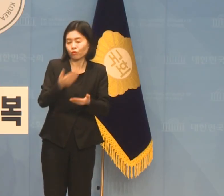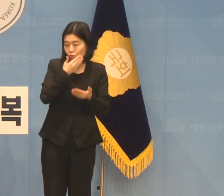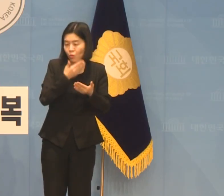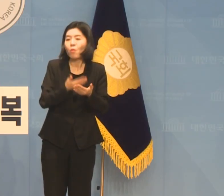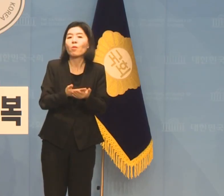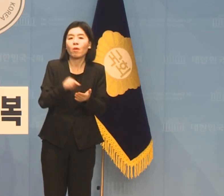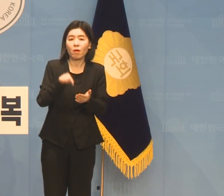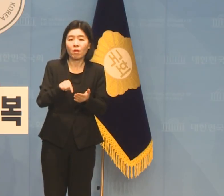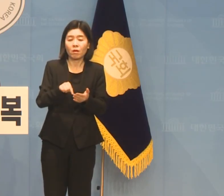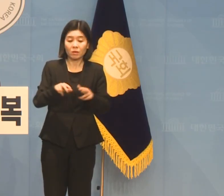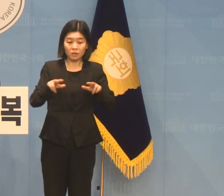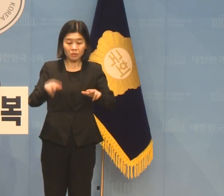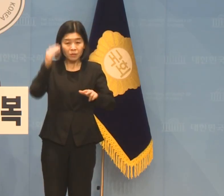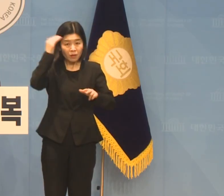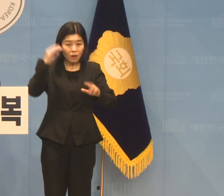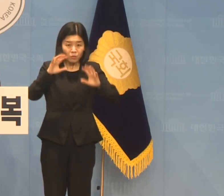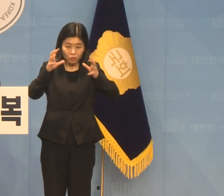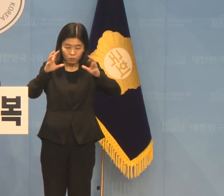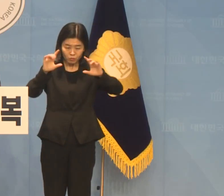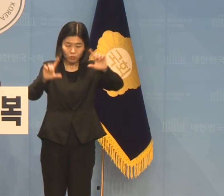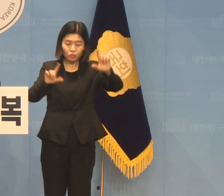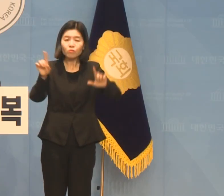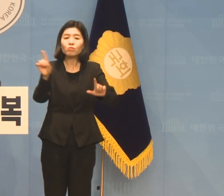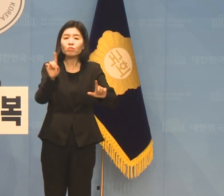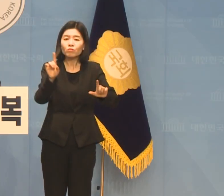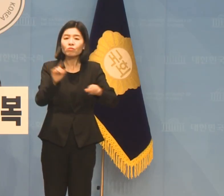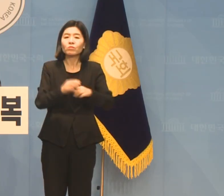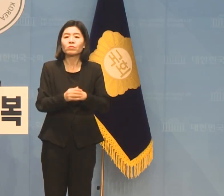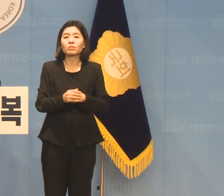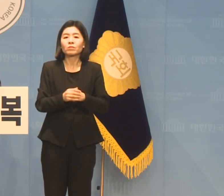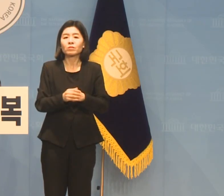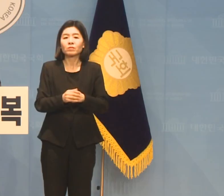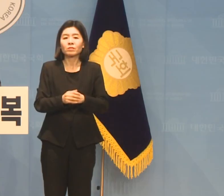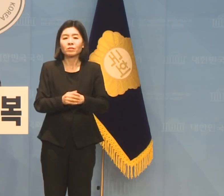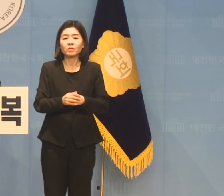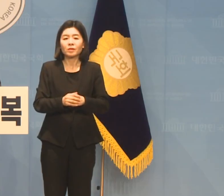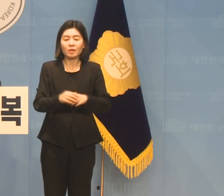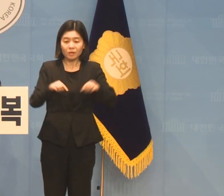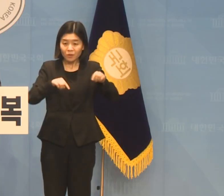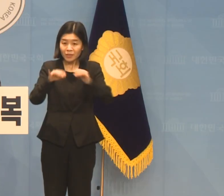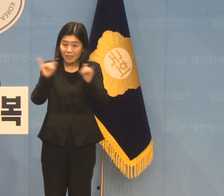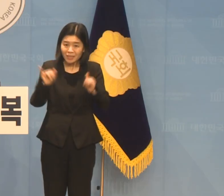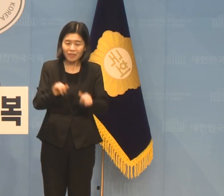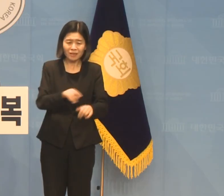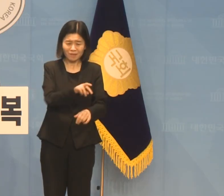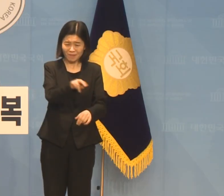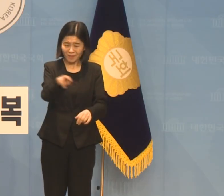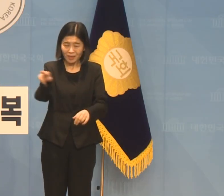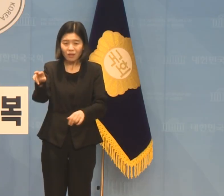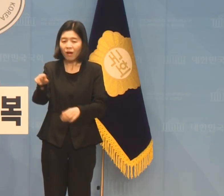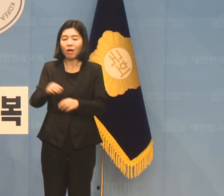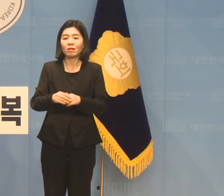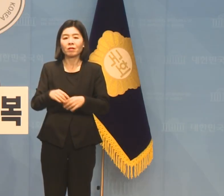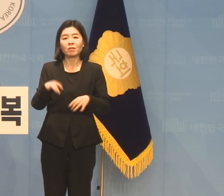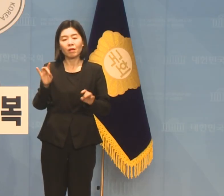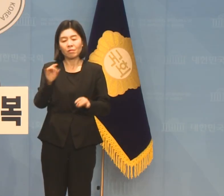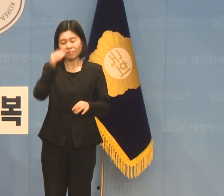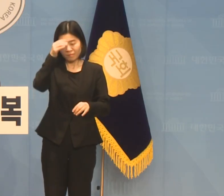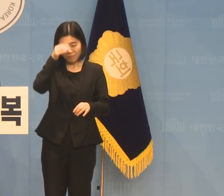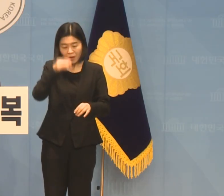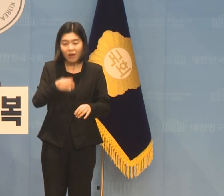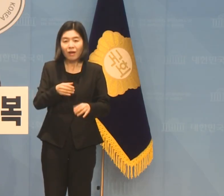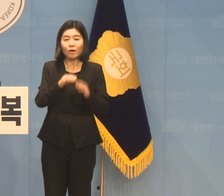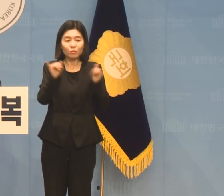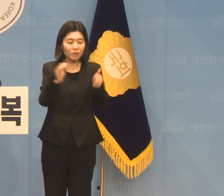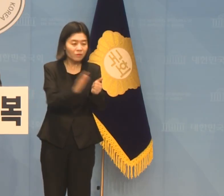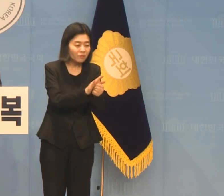대한민국은 어떻습니까? 사류 정치라는 질책에도 꿈쩍하지 않는 정치인들의 뻔뻔함은 국민들을 돌보는 일은